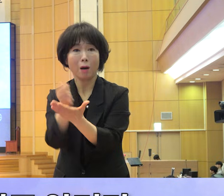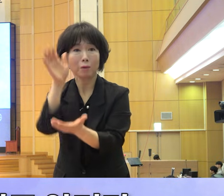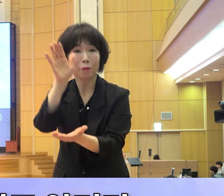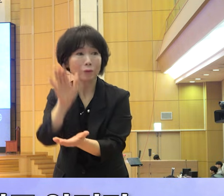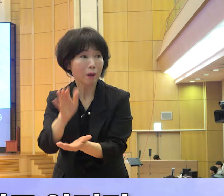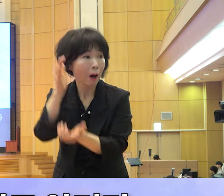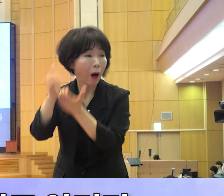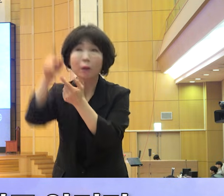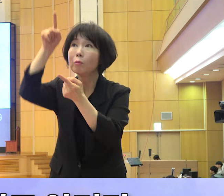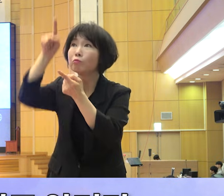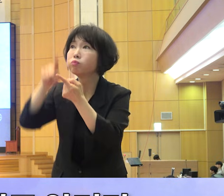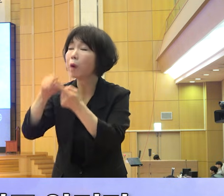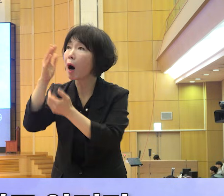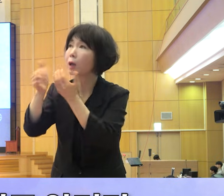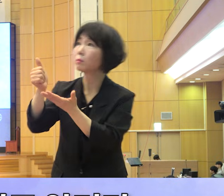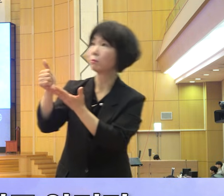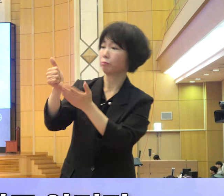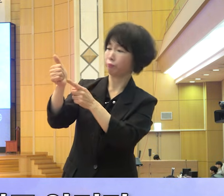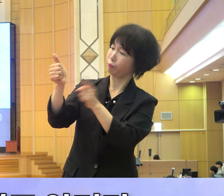모르다 보니까